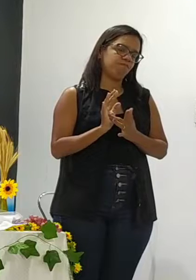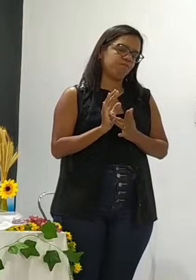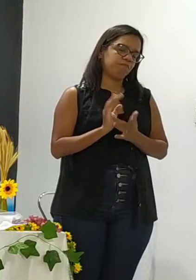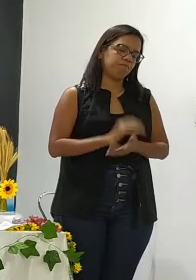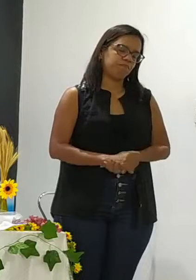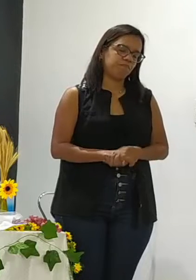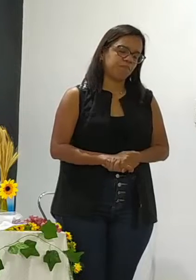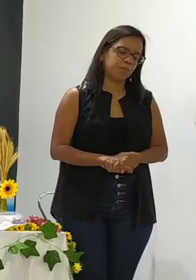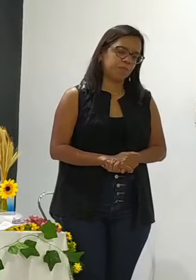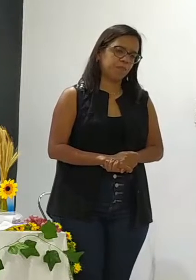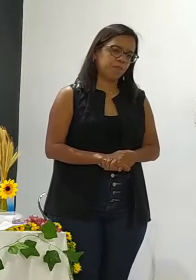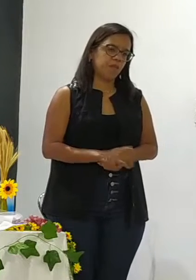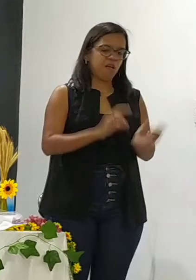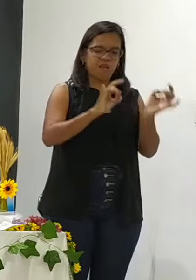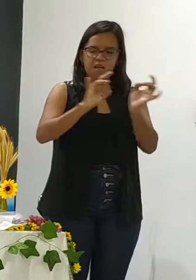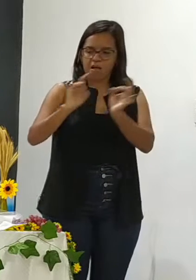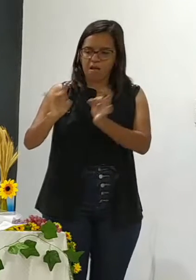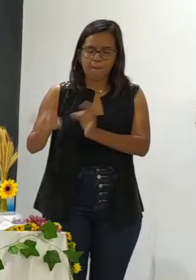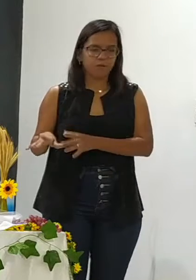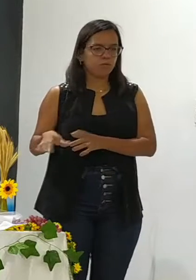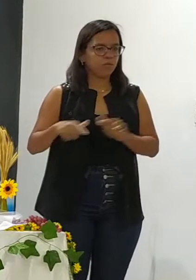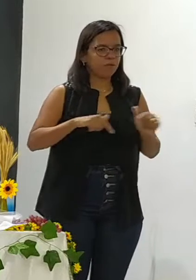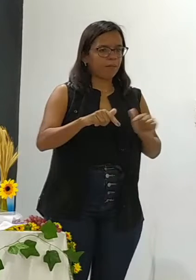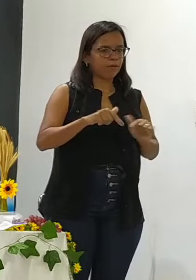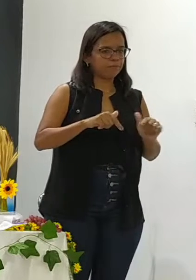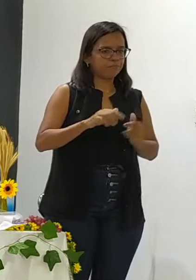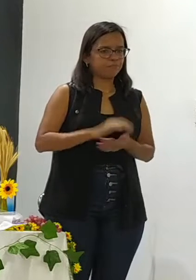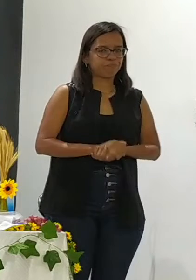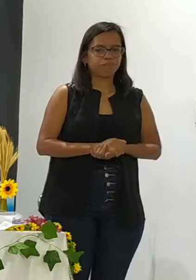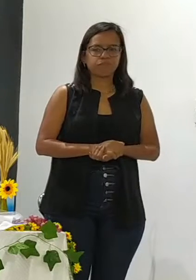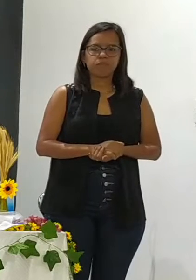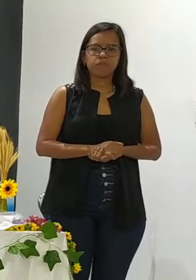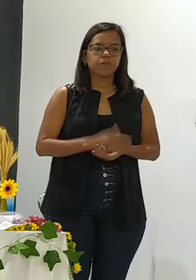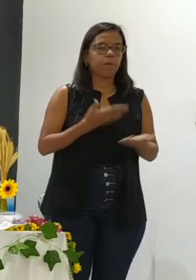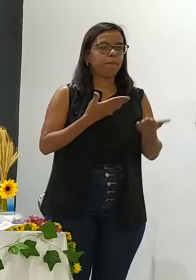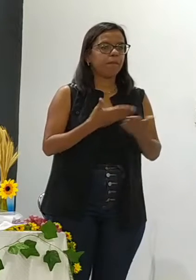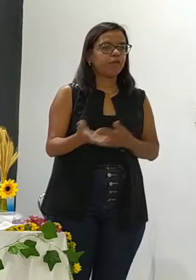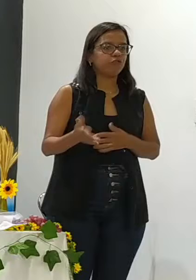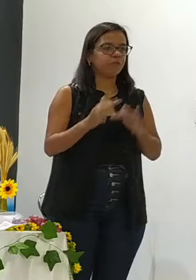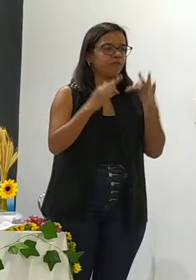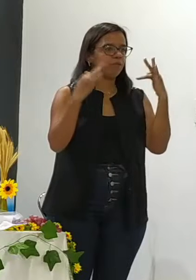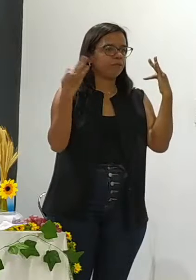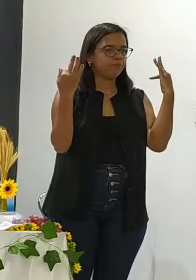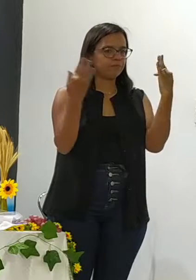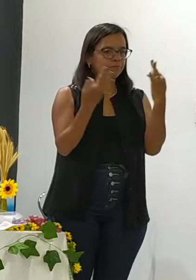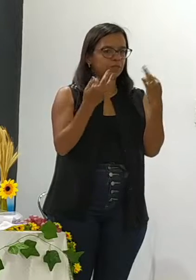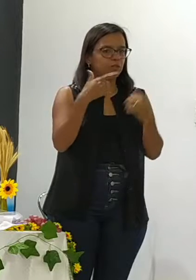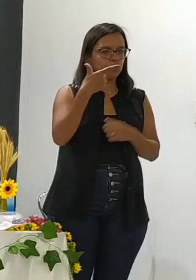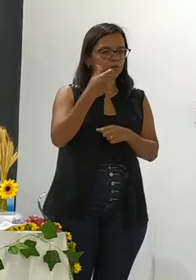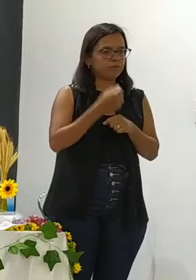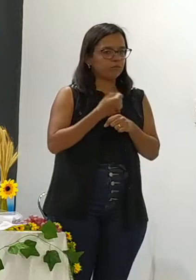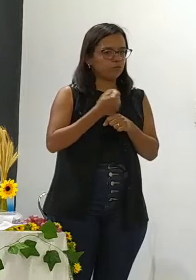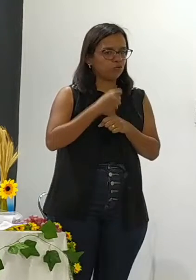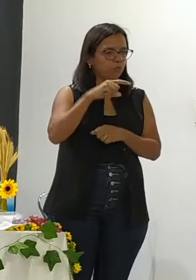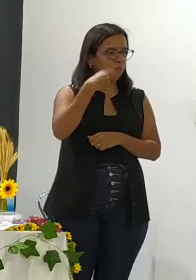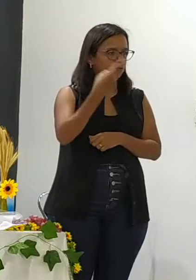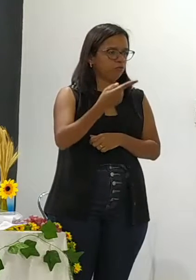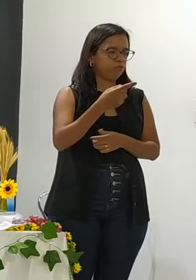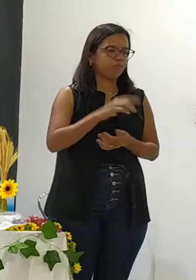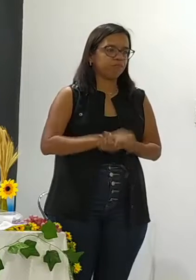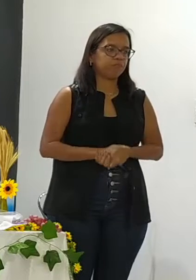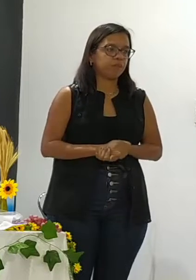queridos, eu abandonei meu emprego. 2 anos depois eu perdi minha família. 2 anos depois.